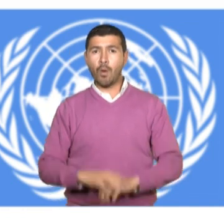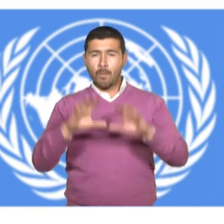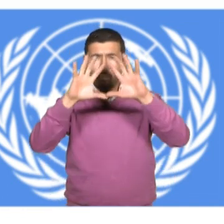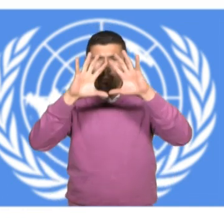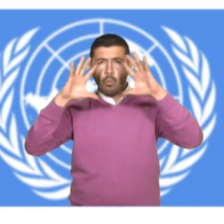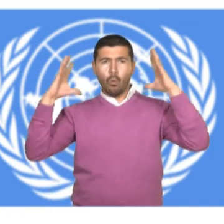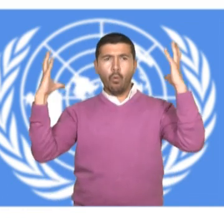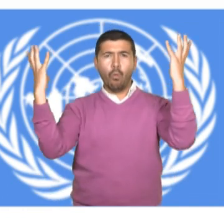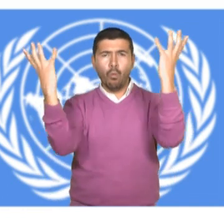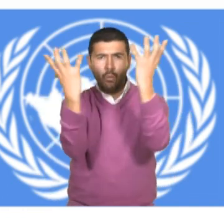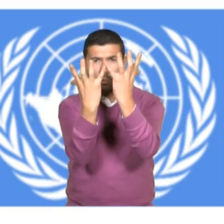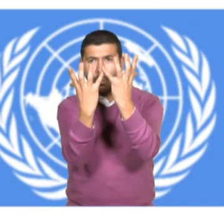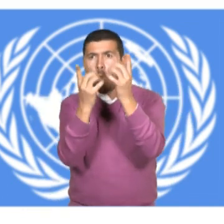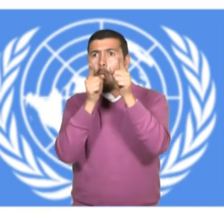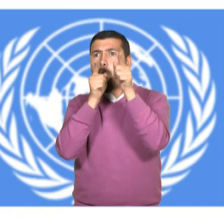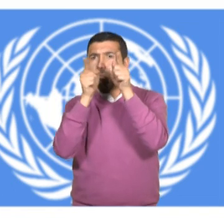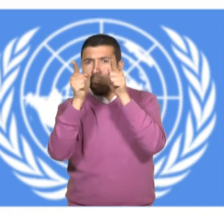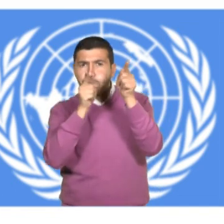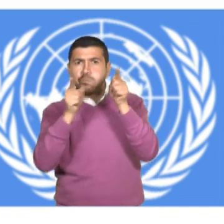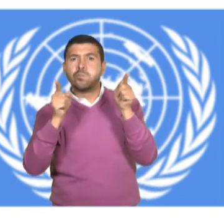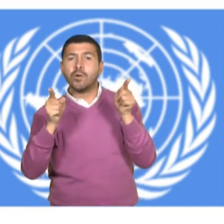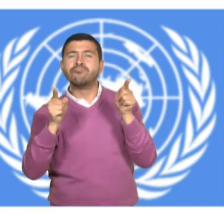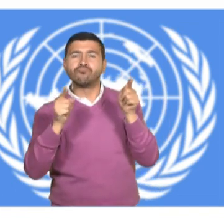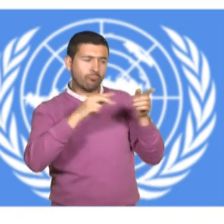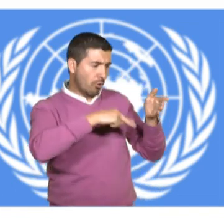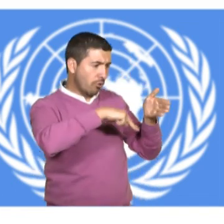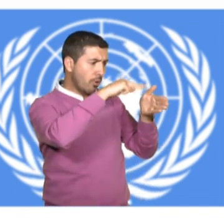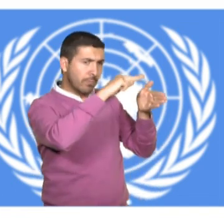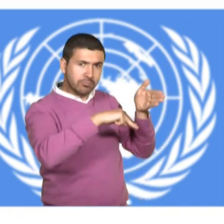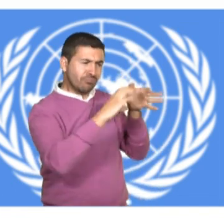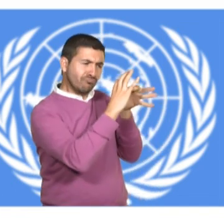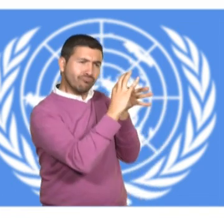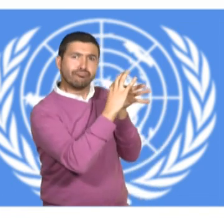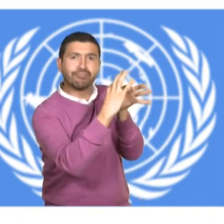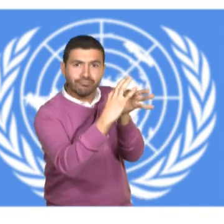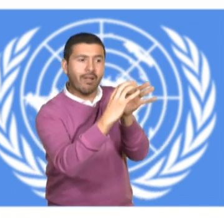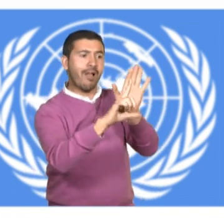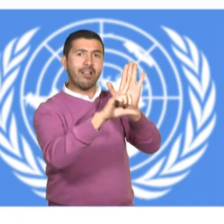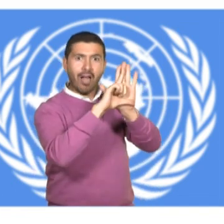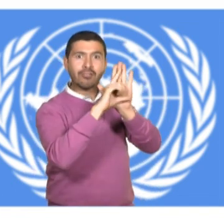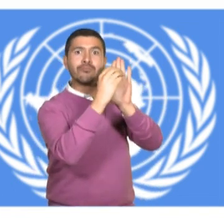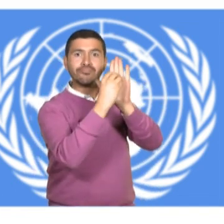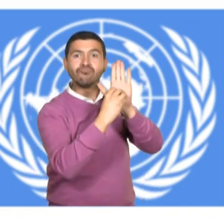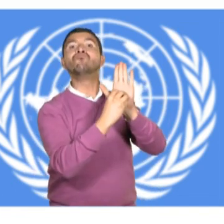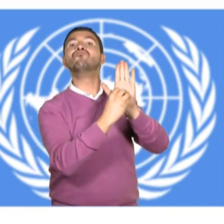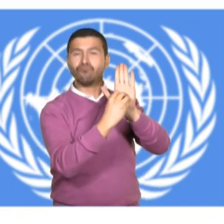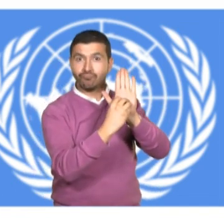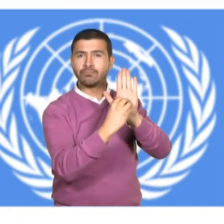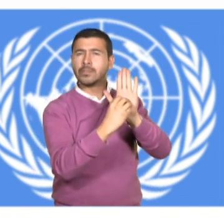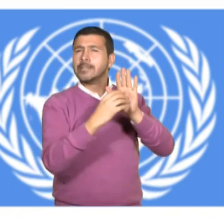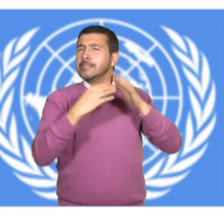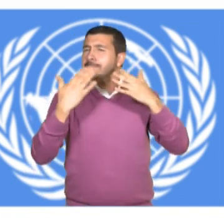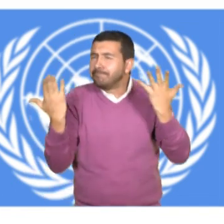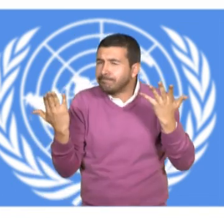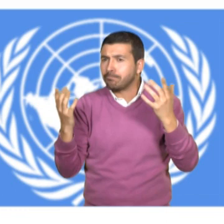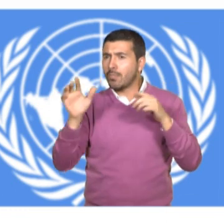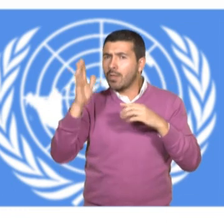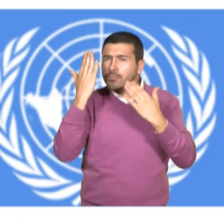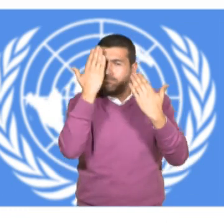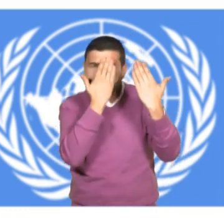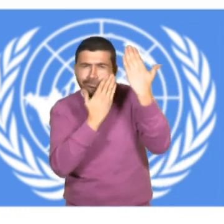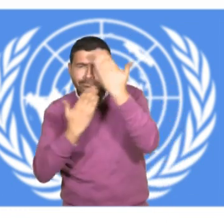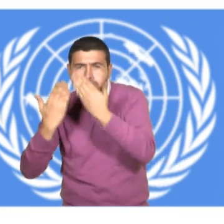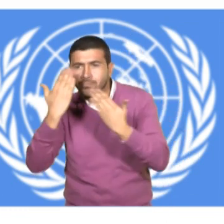K. Observando con preocupación que pese a estos diversos instrumentos y actividades, las personas con discapacidad